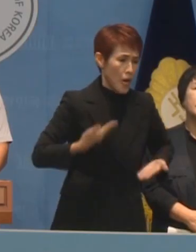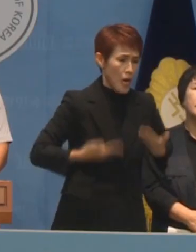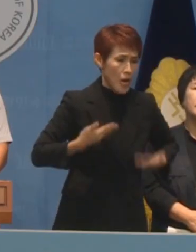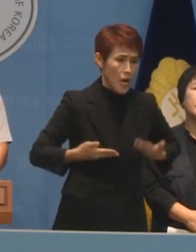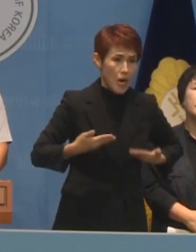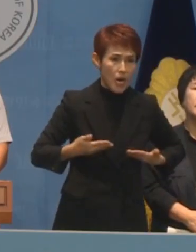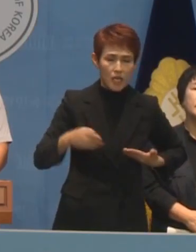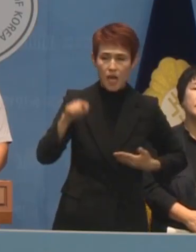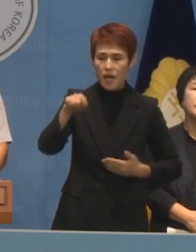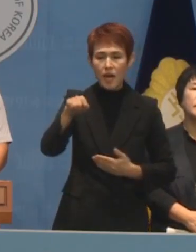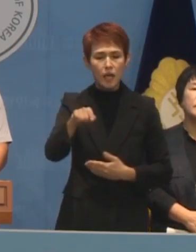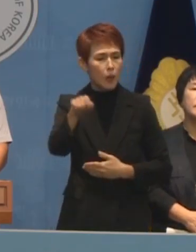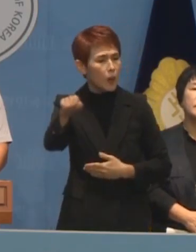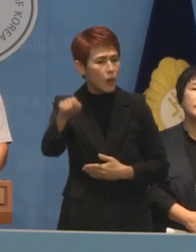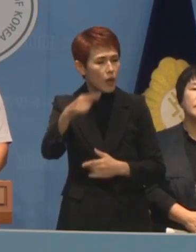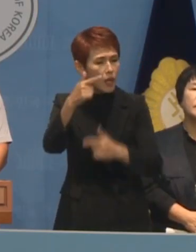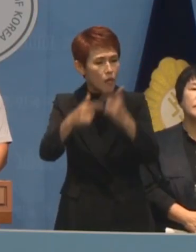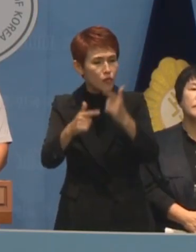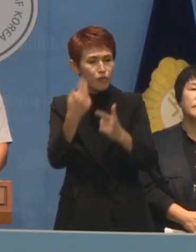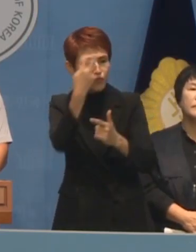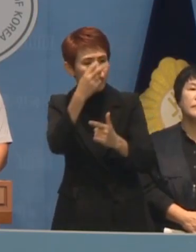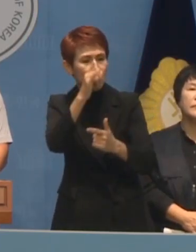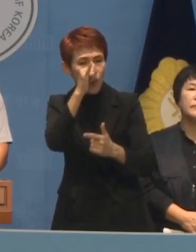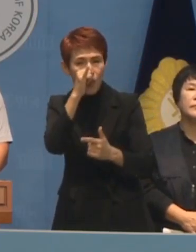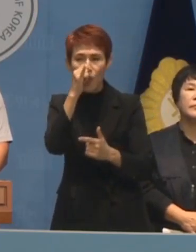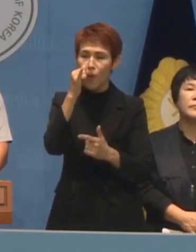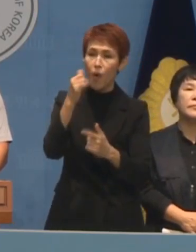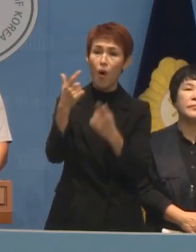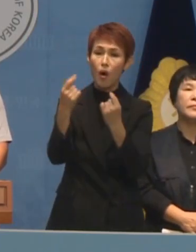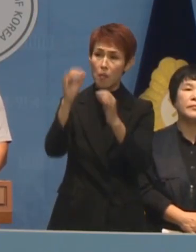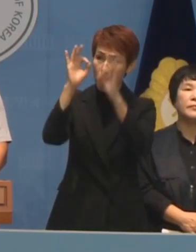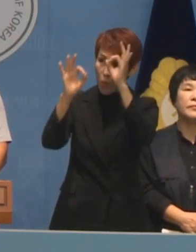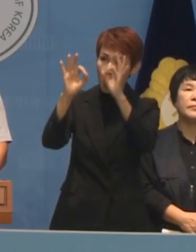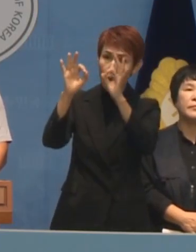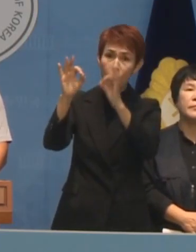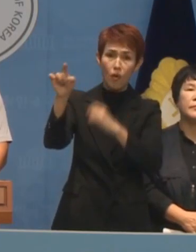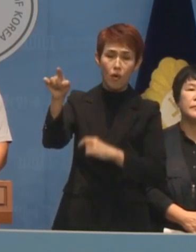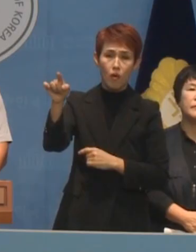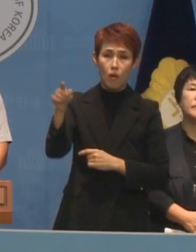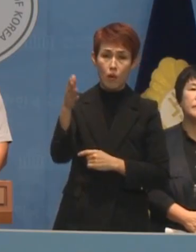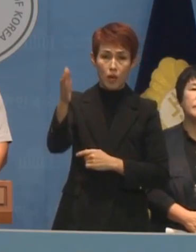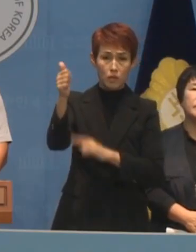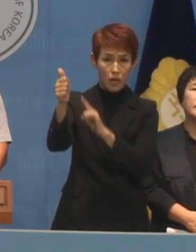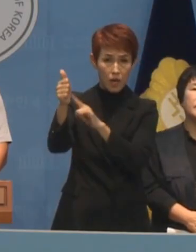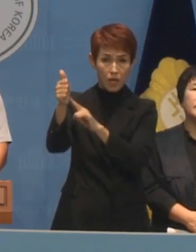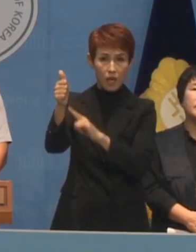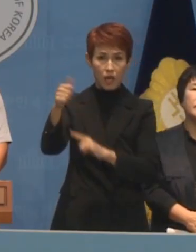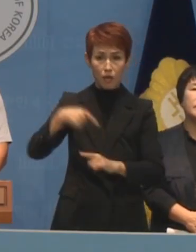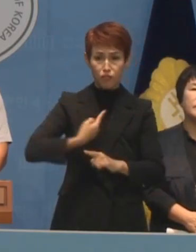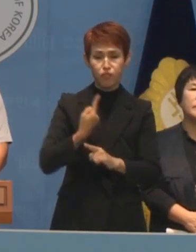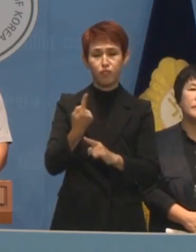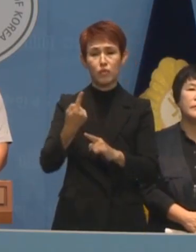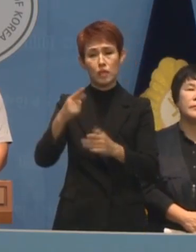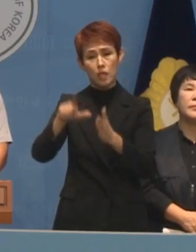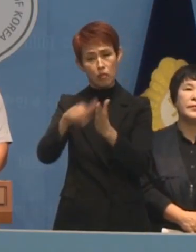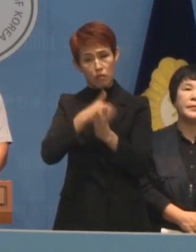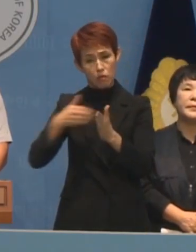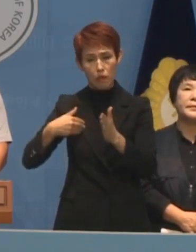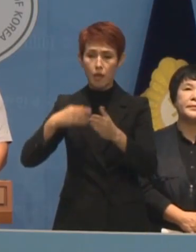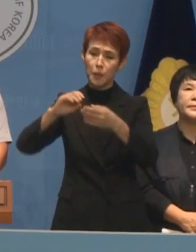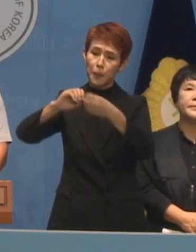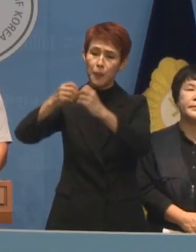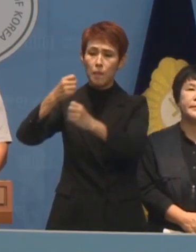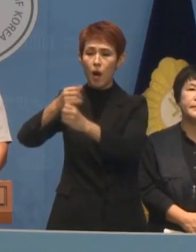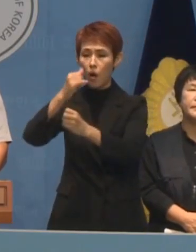청사대의 세심한 모습까지 신경 쓰는 좋은 관리자처럼 보입니다. 해당 물류과장이 이러한 일을 본인이 남는 시간에 했으면 좋았겠지만